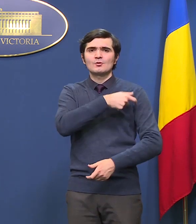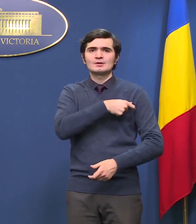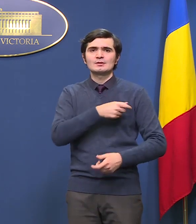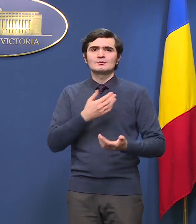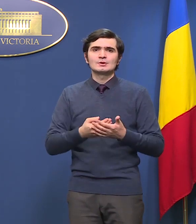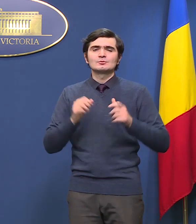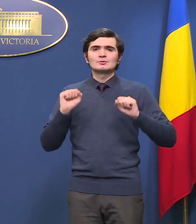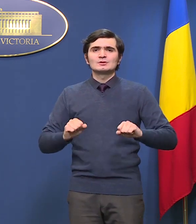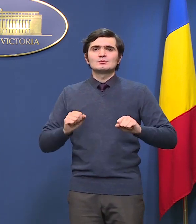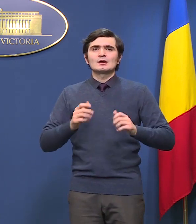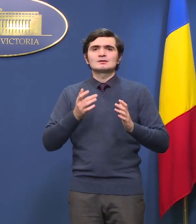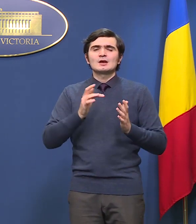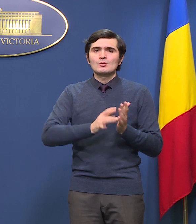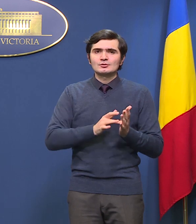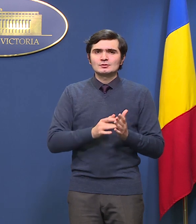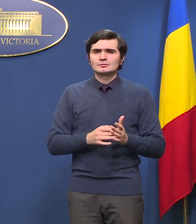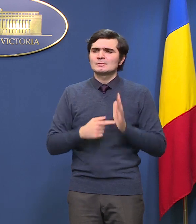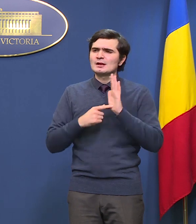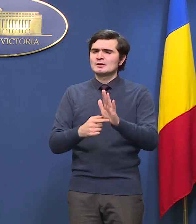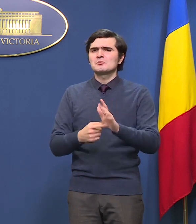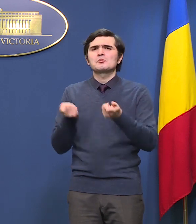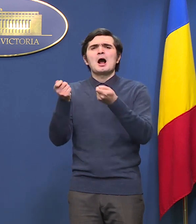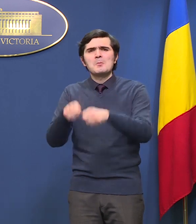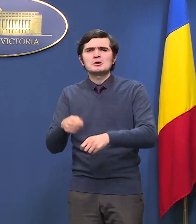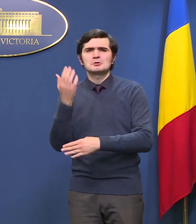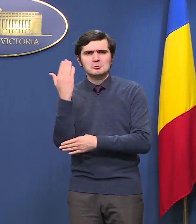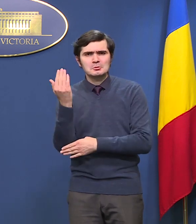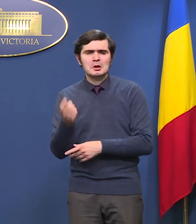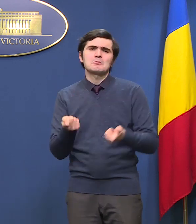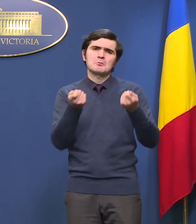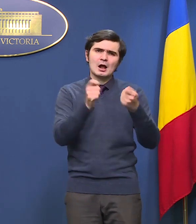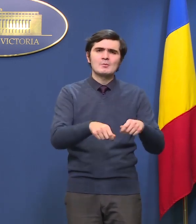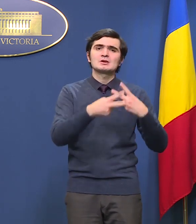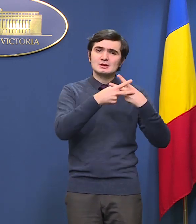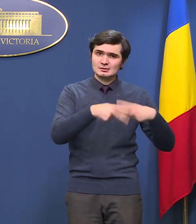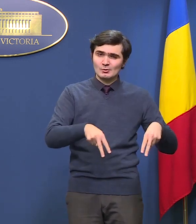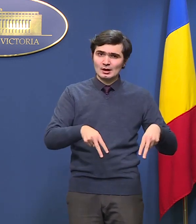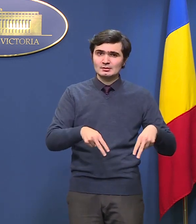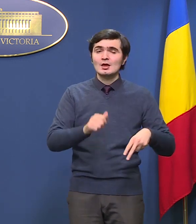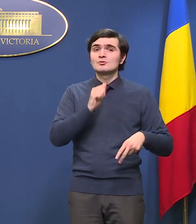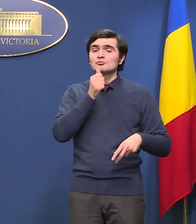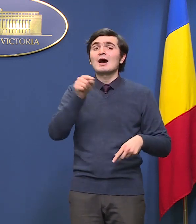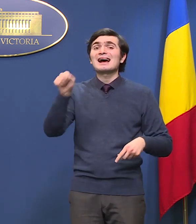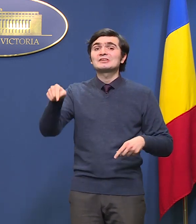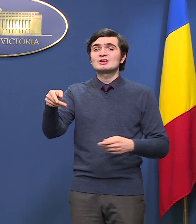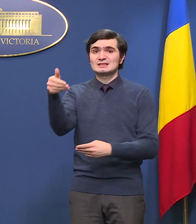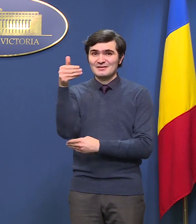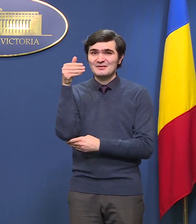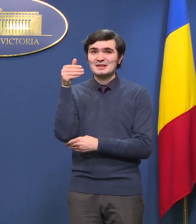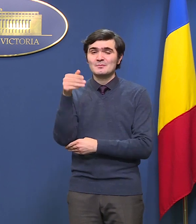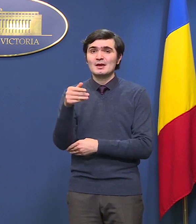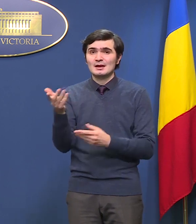De exemplu, am închis hotelurile sau am închis restaurantele. Doar aceste companii care